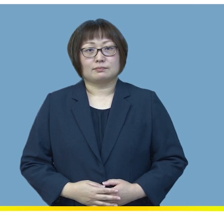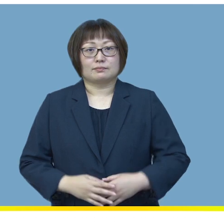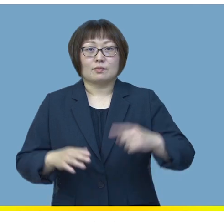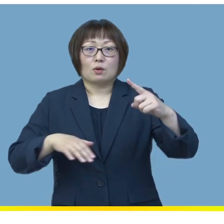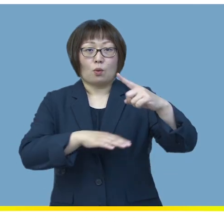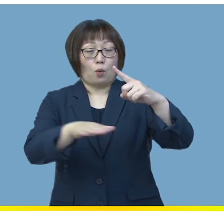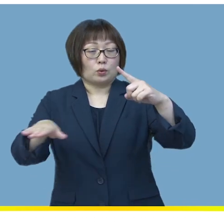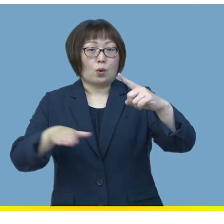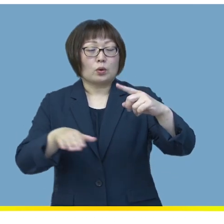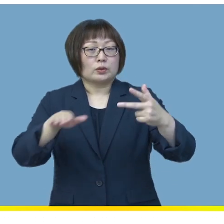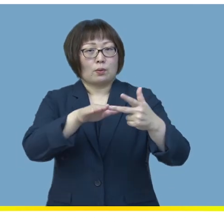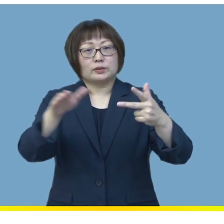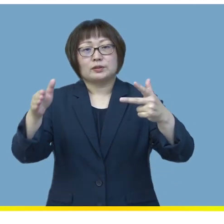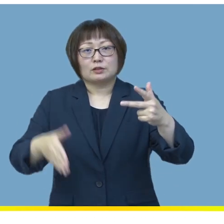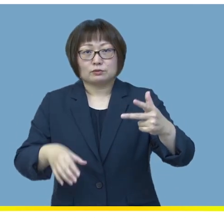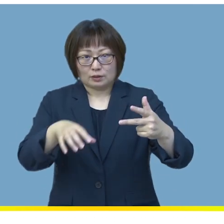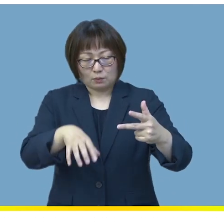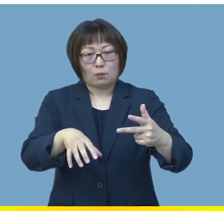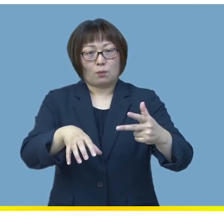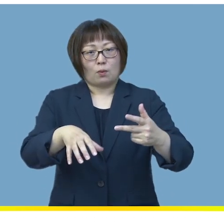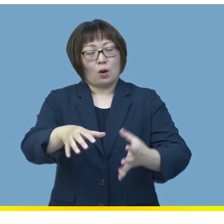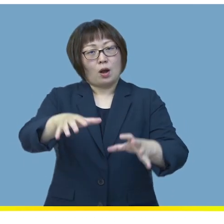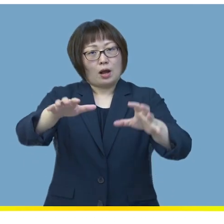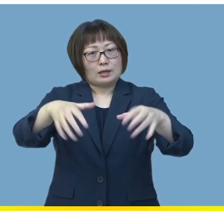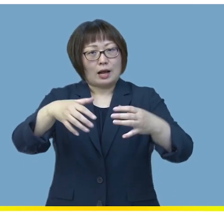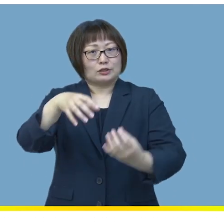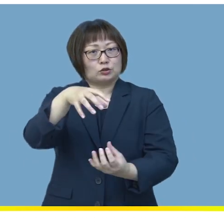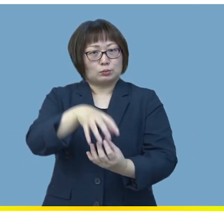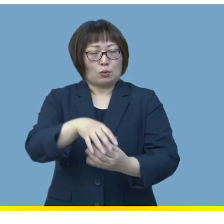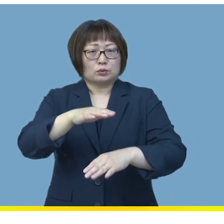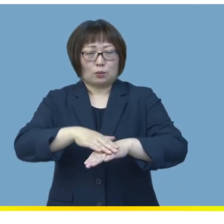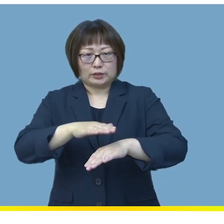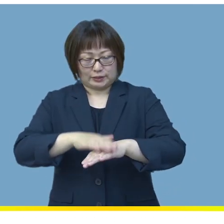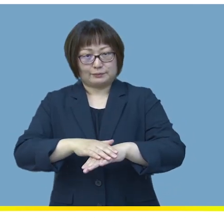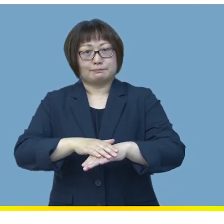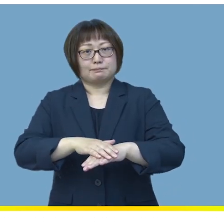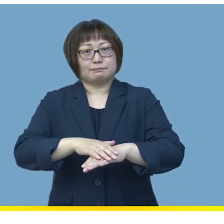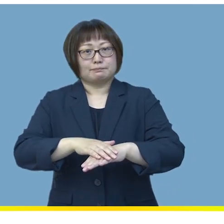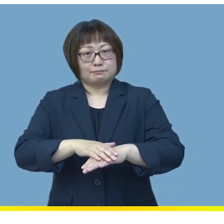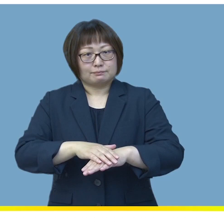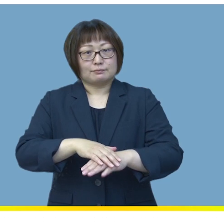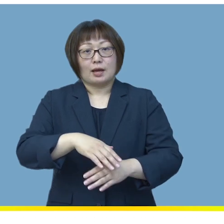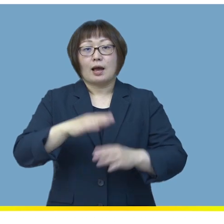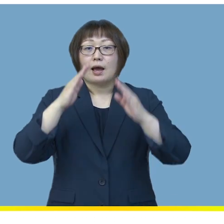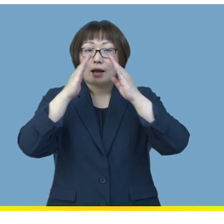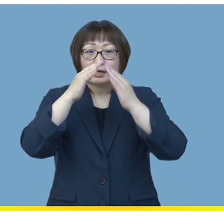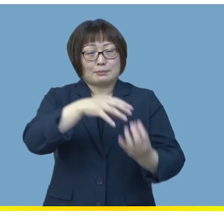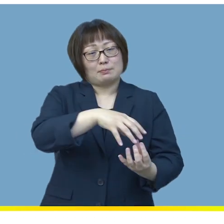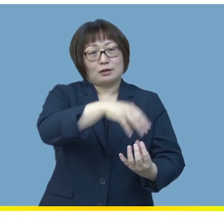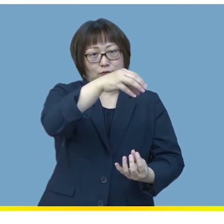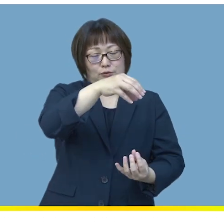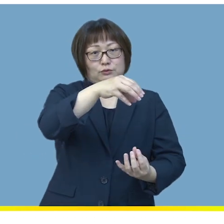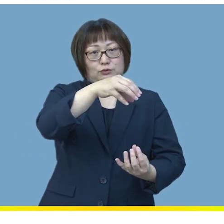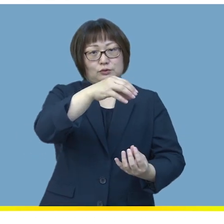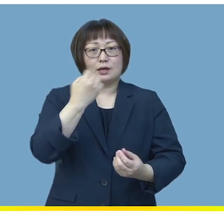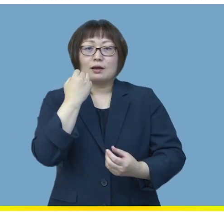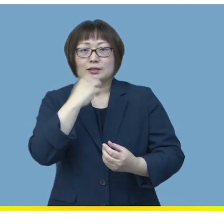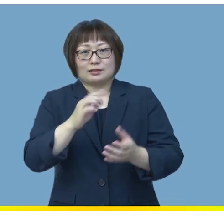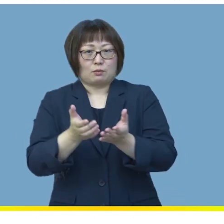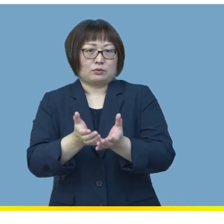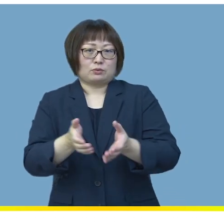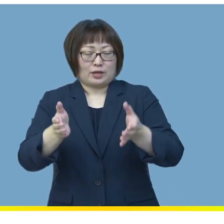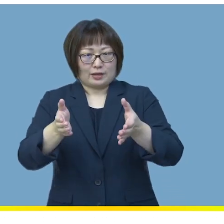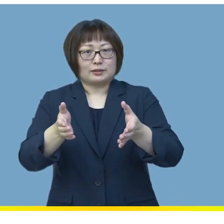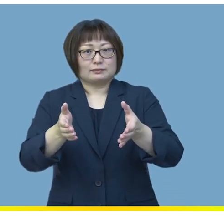公共施設での回収ボックス方式による紙パック白色発泡